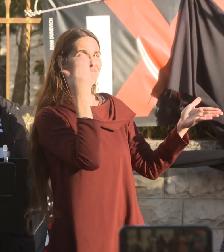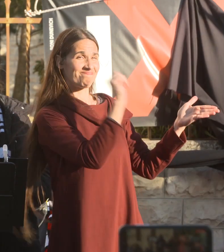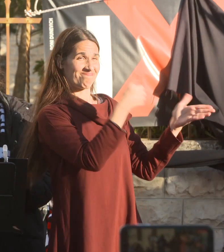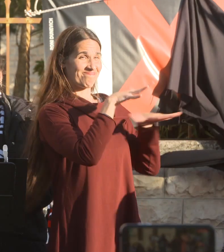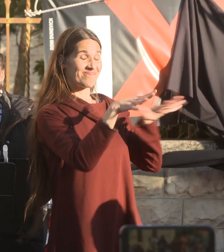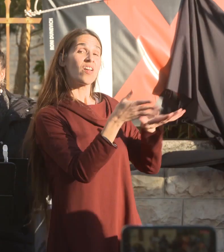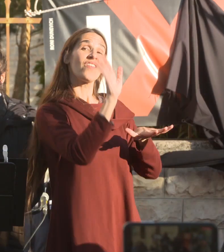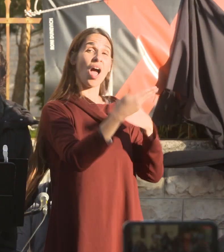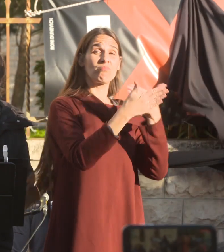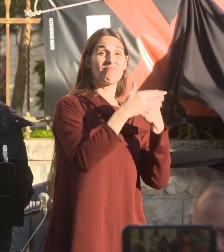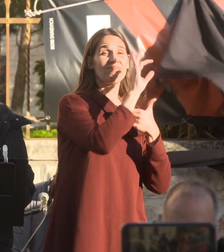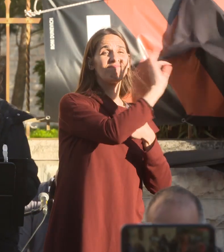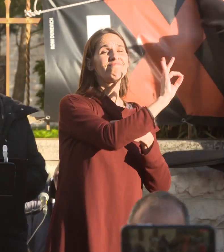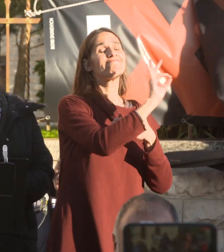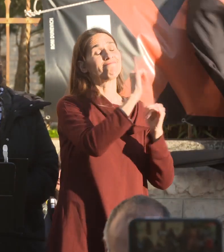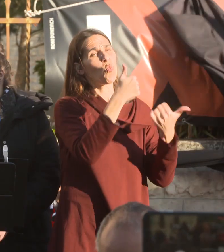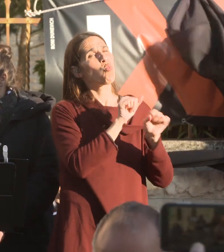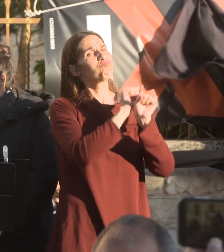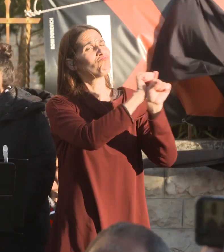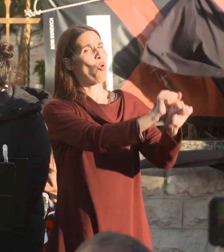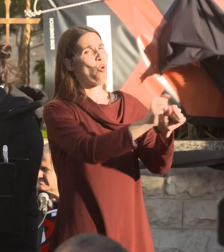אבל גם לא הוא עזר כנגדה.